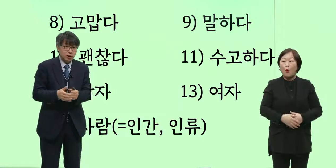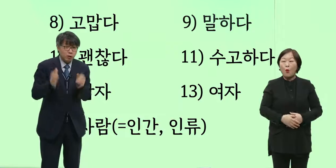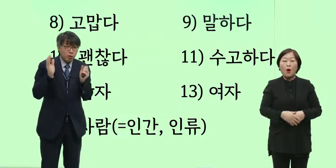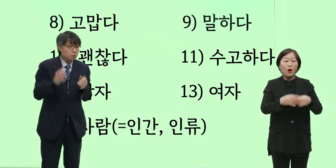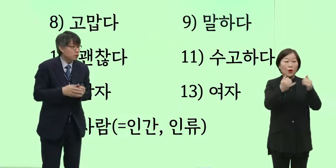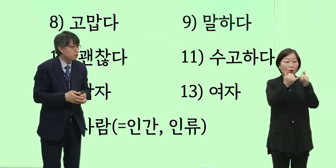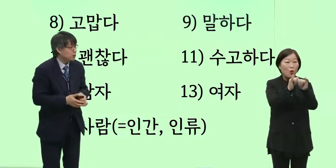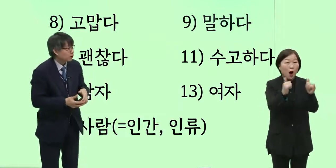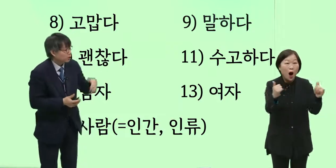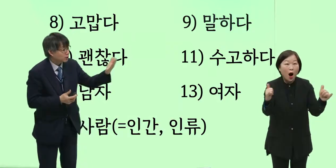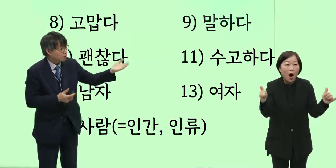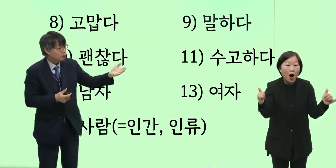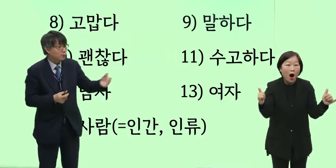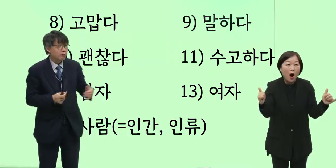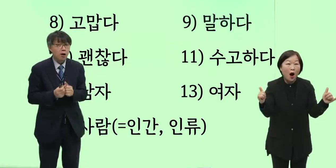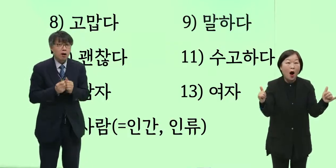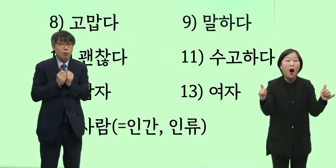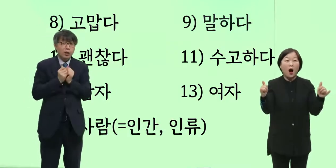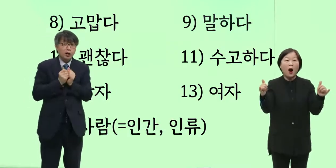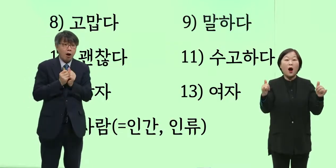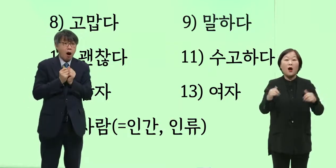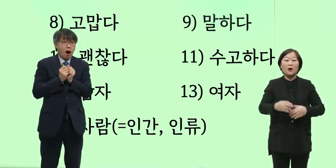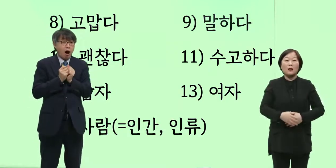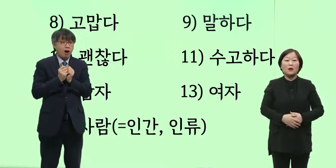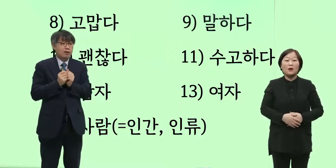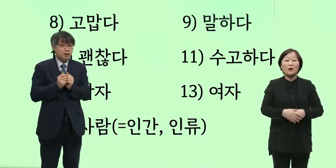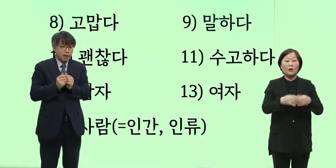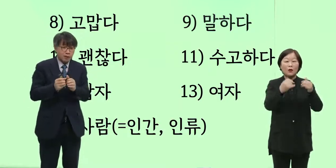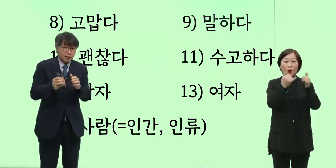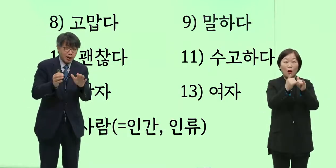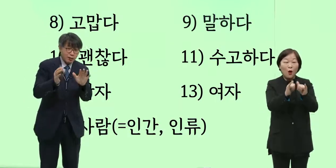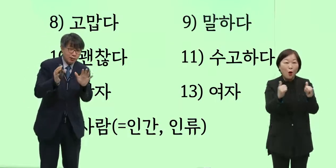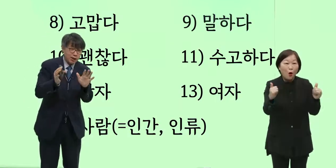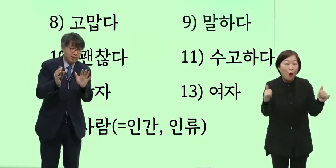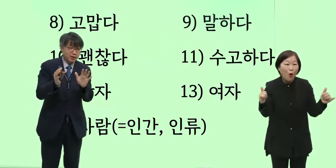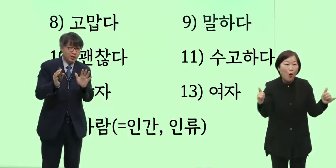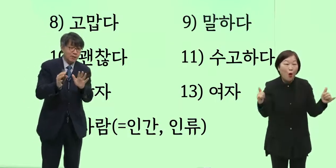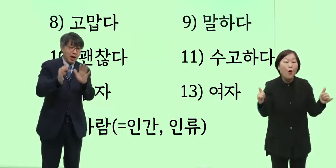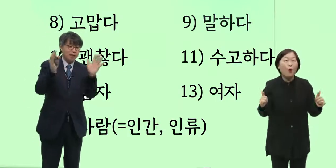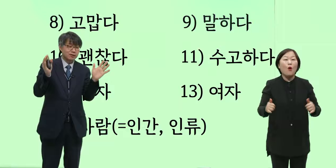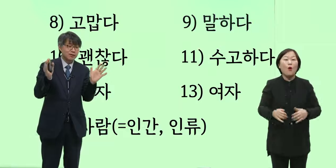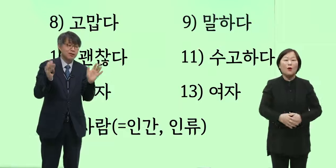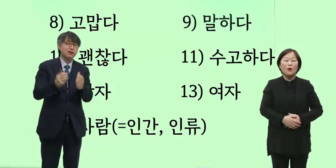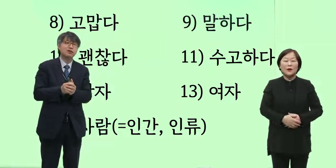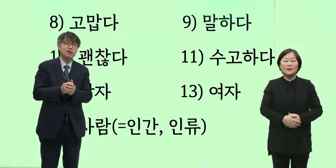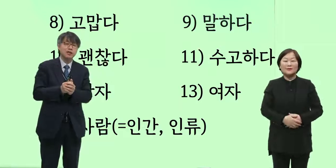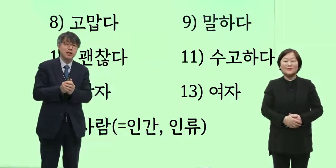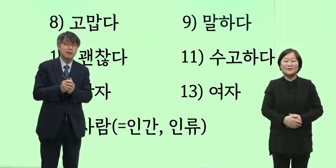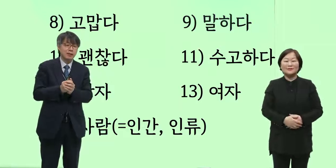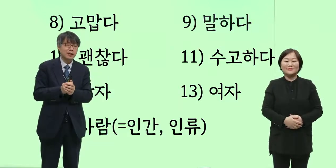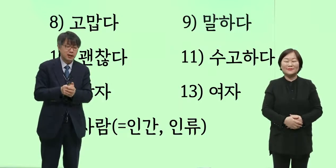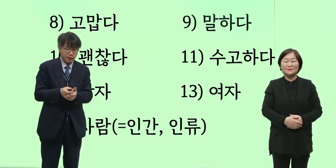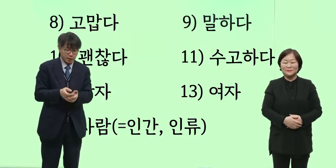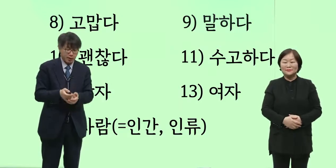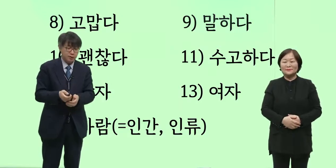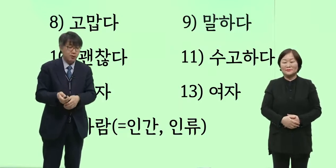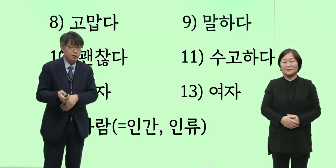사람 얼굴 표정 보세요. 우리 권사님 표정 보면 놀란 거예요. 아, 이게 사람이 한두 명이 아닌 거예요. 그러니까 많은 그럴 때는 사람이 많다 이렇게 되겠죠.